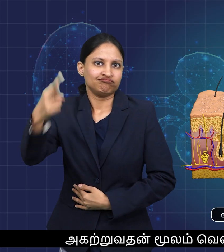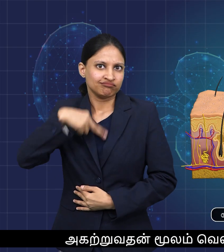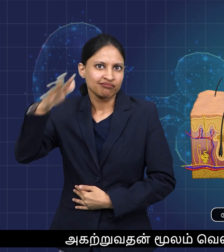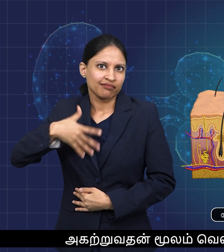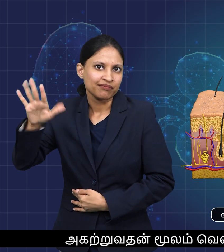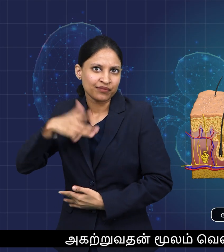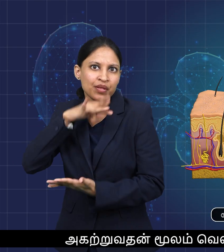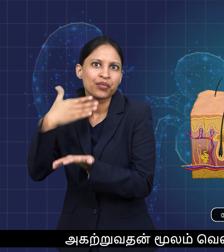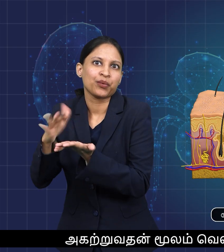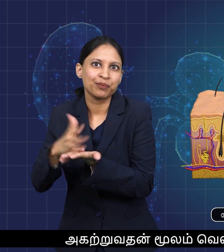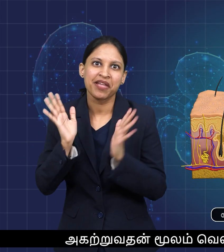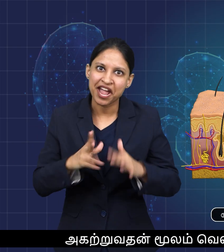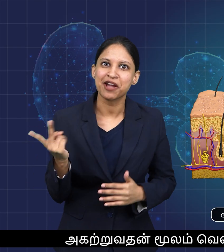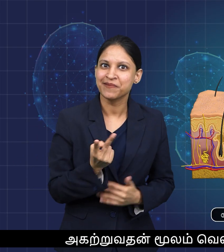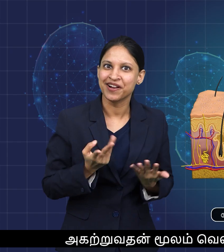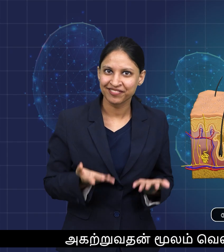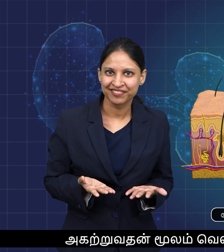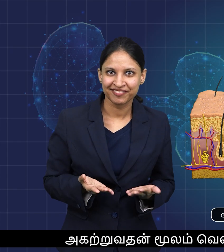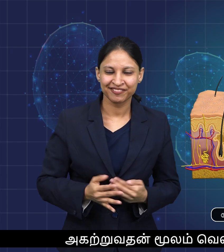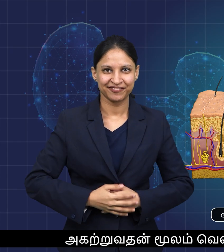பங்கு வகிக்கின்றன.